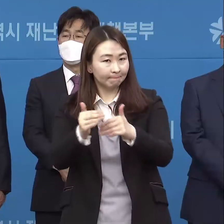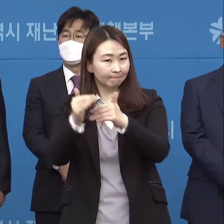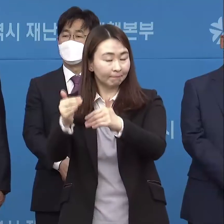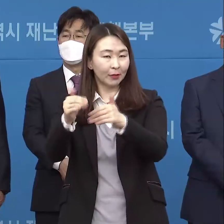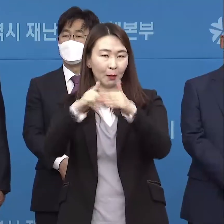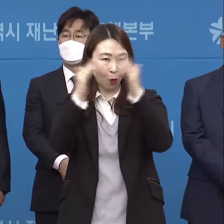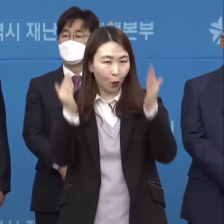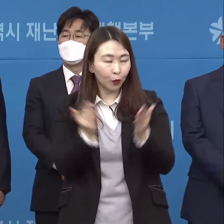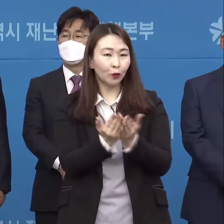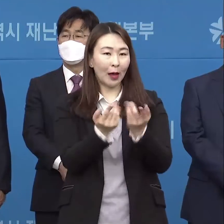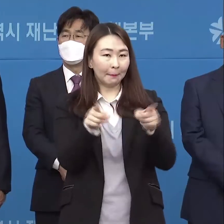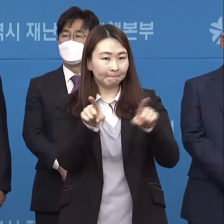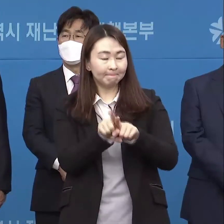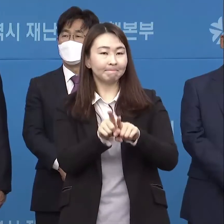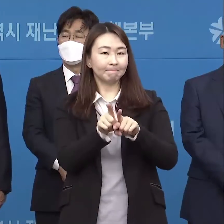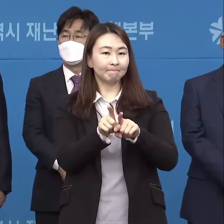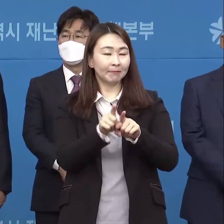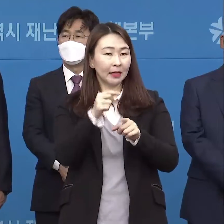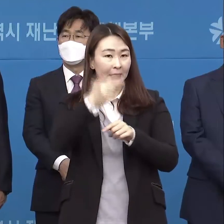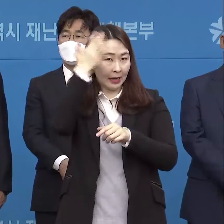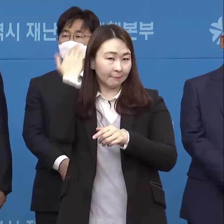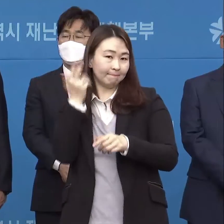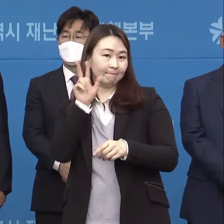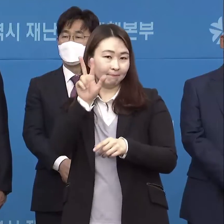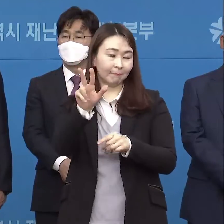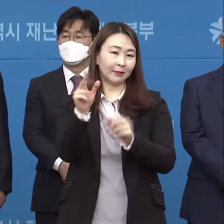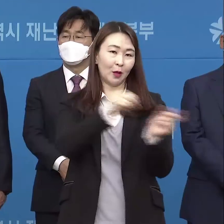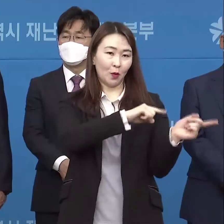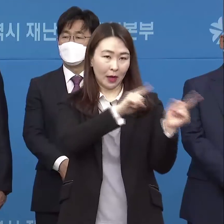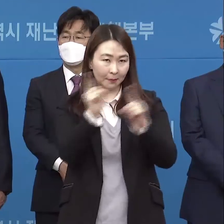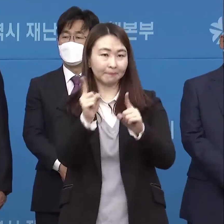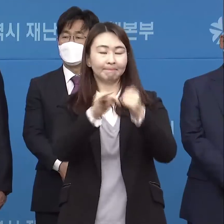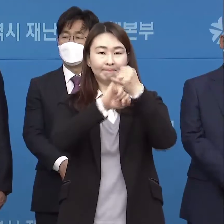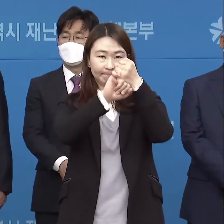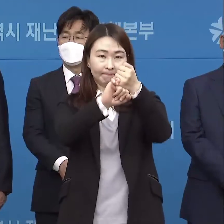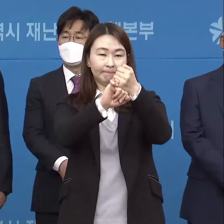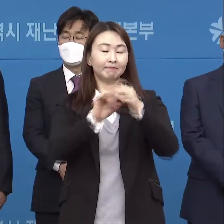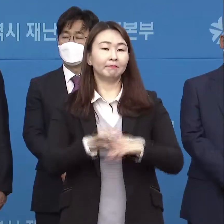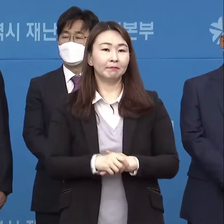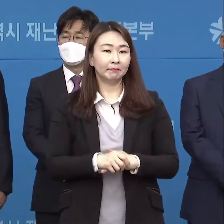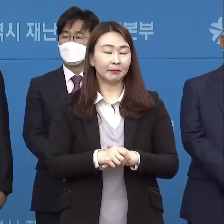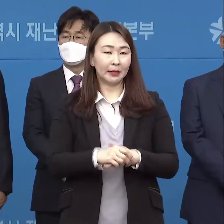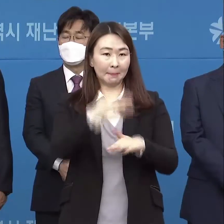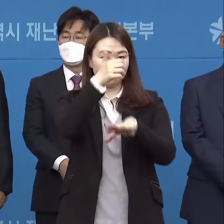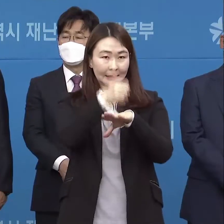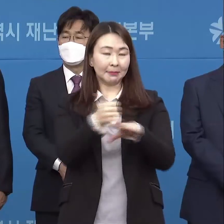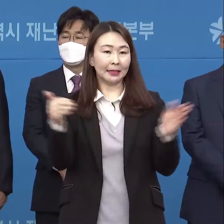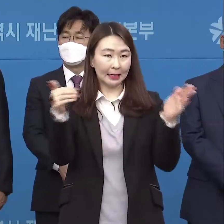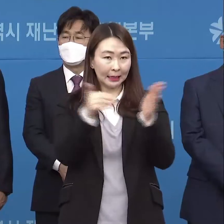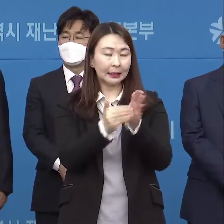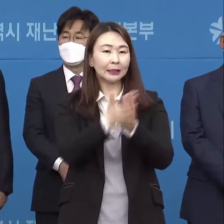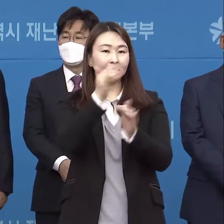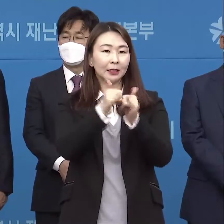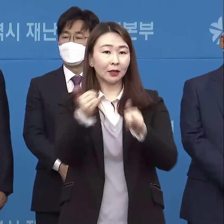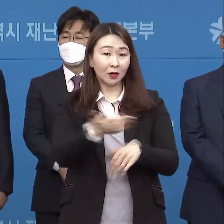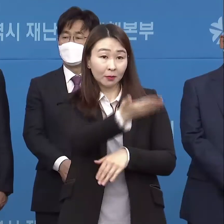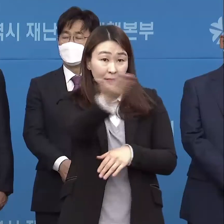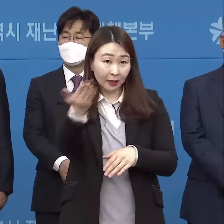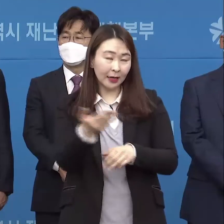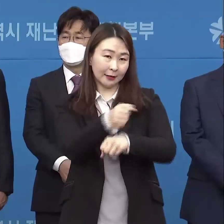모두의 모습으로 과거로 예전의 모습으로 회복되어질 것입니다. 끝까지 시민